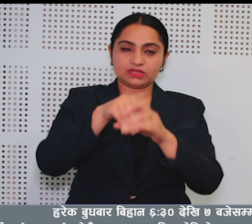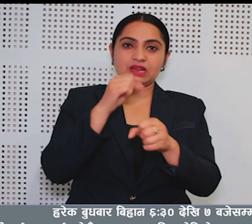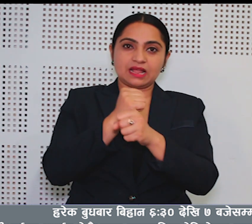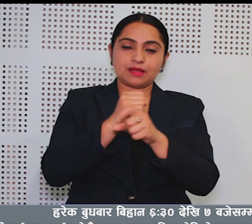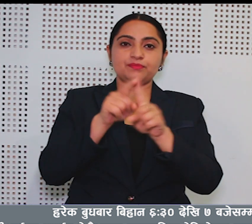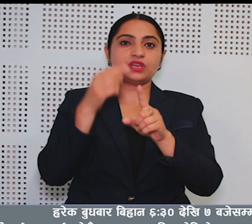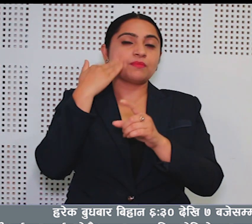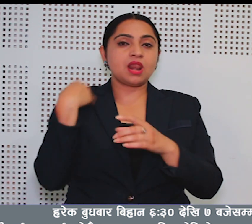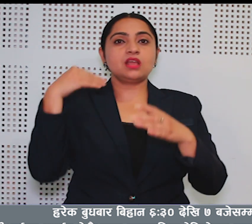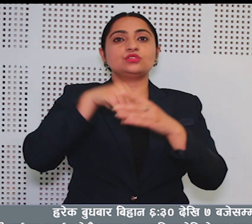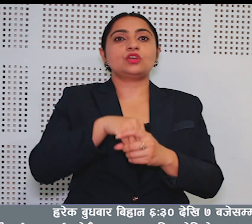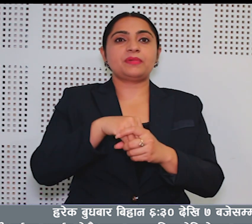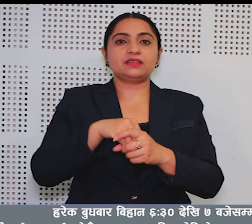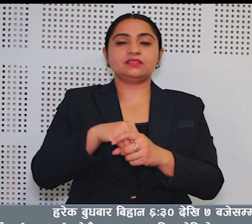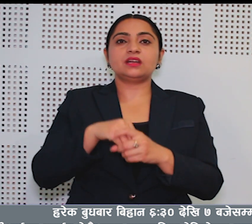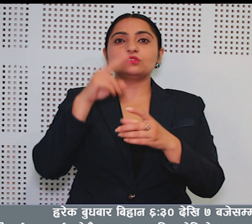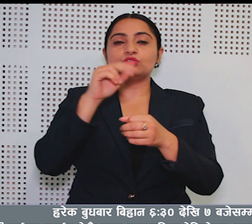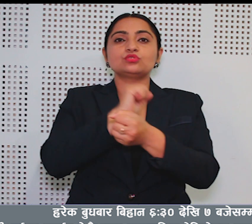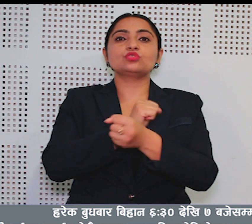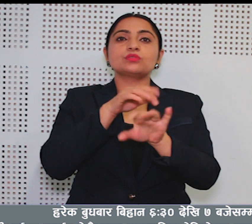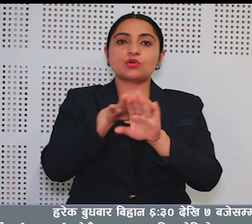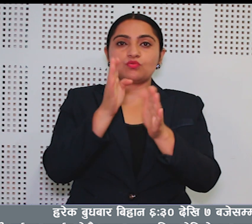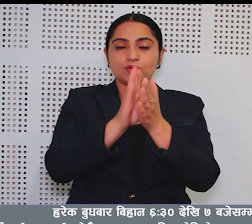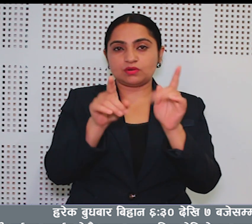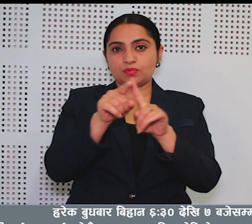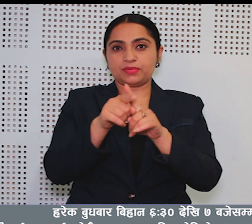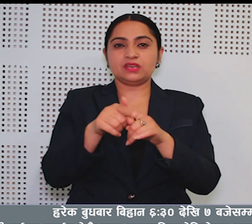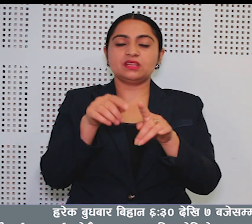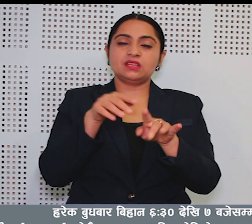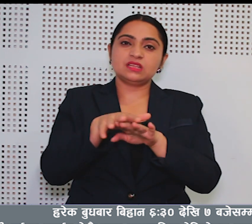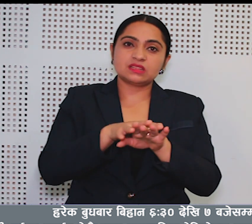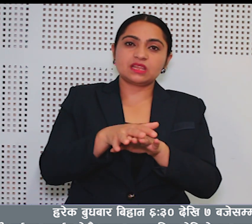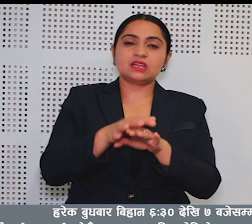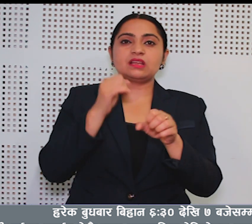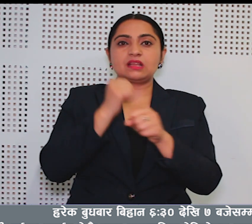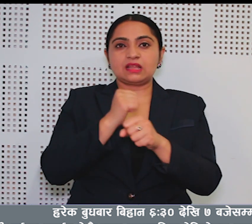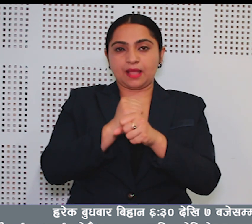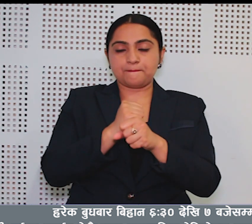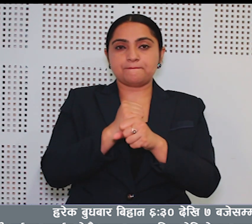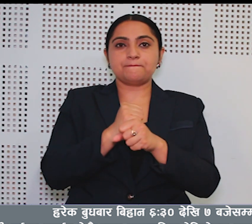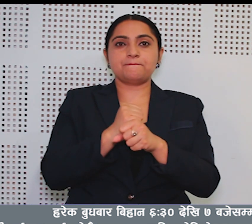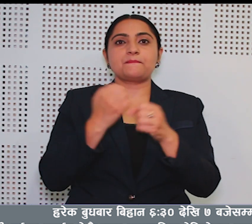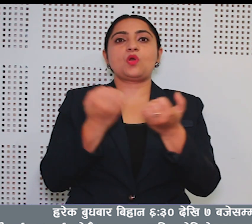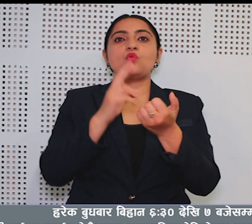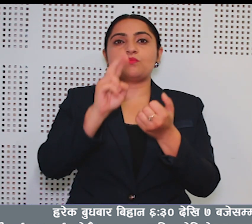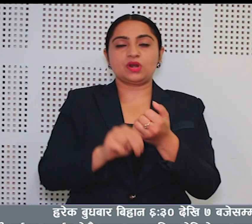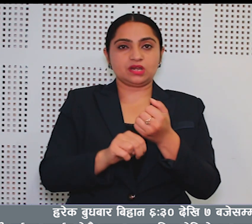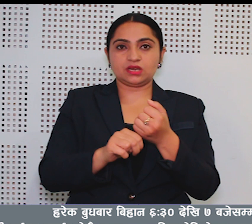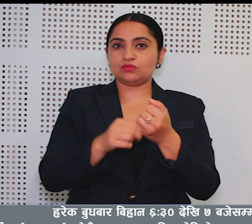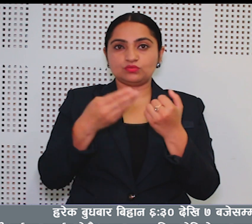महिलाहरूकै सहभागिता र त्यो जोखिमहरूबाट पनि धेरै कामको आफूले नै त्यो कामहरू गरिरहनु पर्ने भएको कारणले पनि त्यो जोखिम